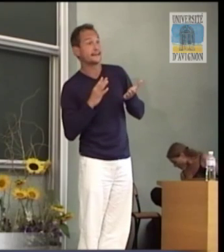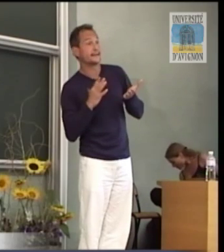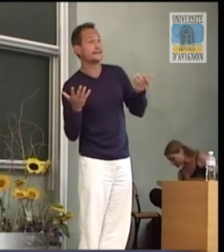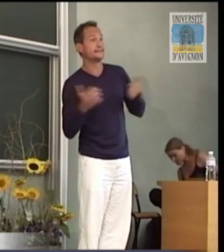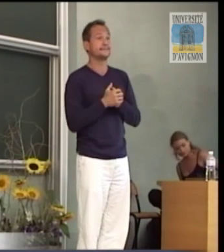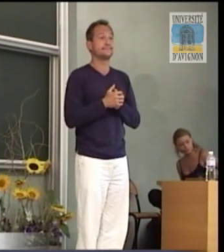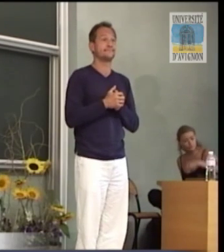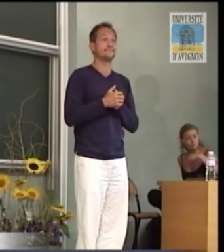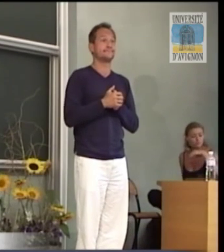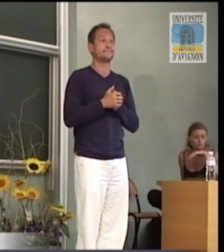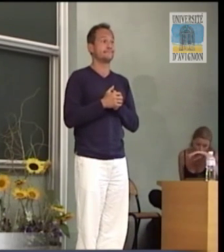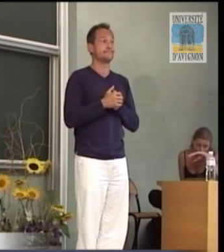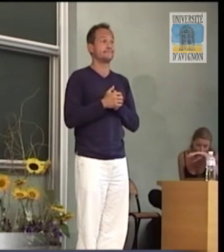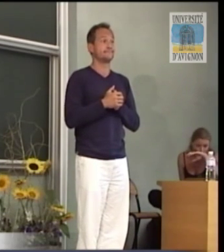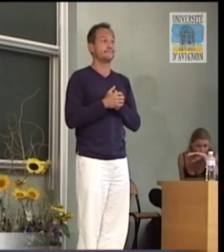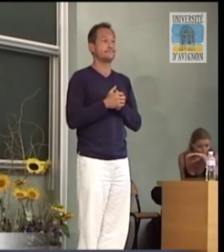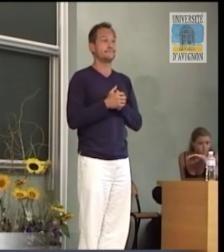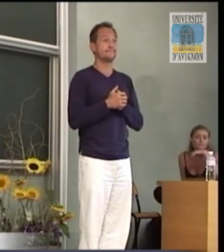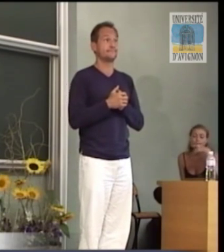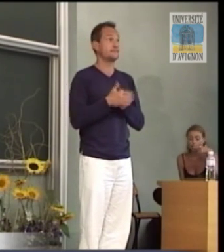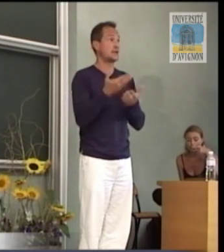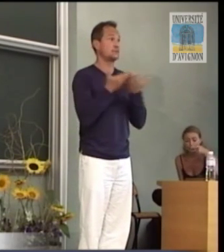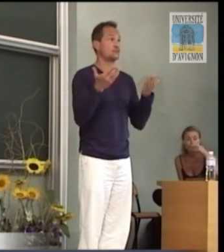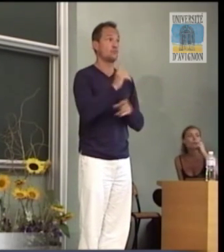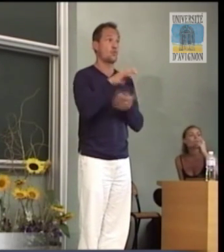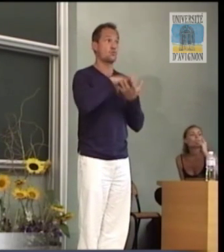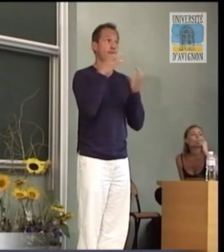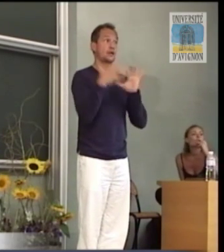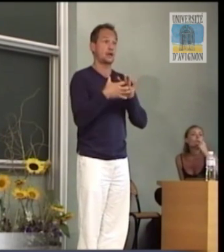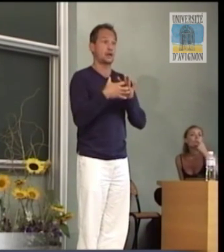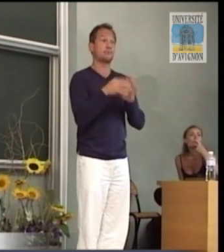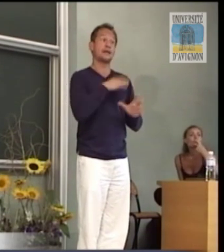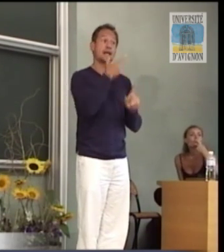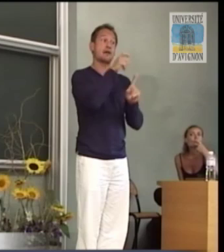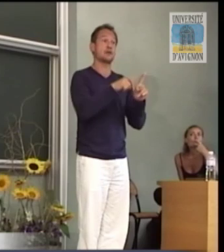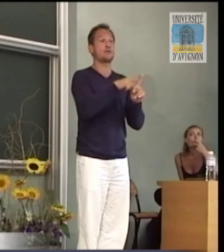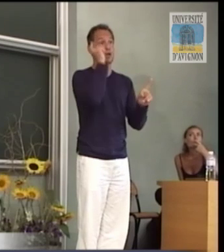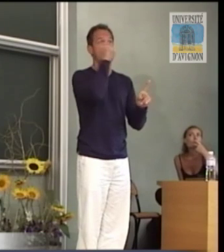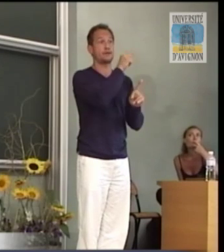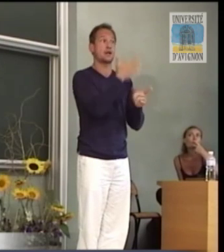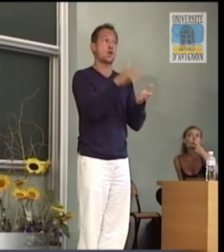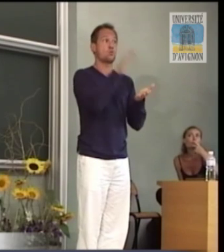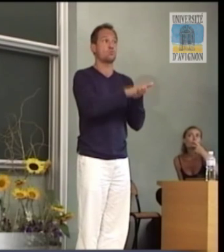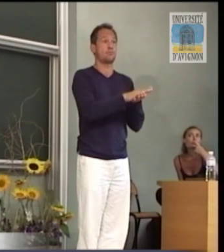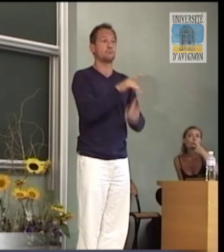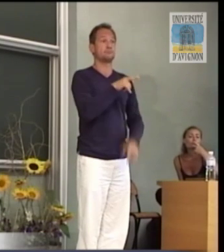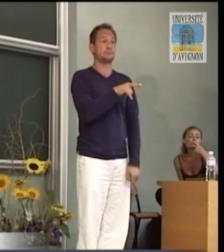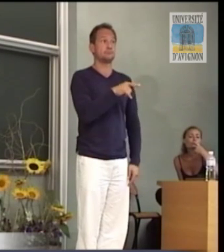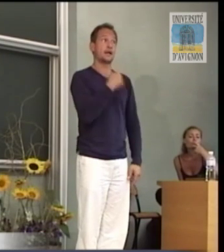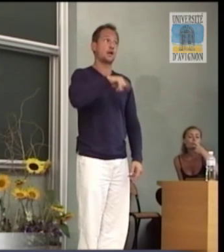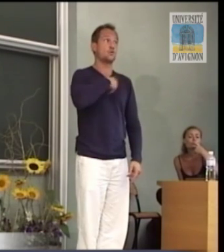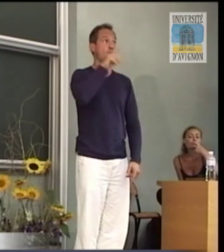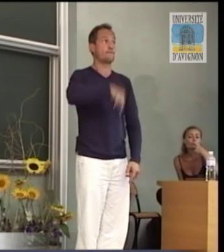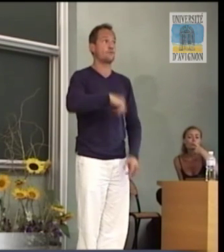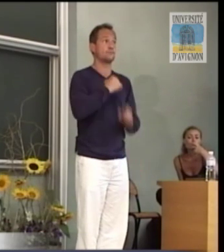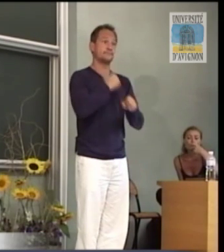ou ne pas être, eh bien, ça n'est simple pour personne, mais pour certains, c'est plus difficile. Et c'est à cela qu'il faut travailler pour